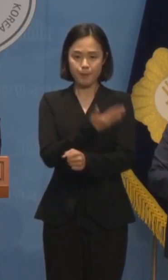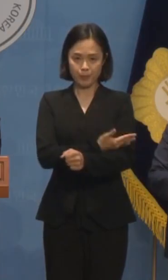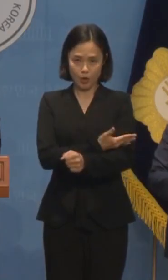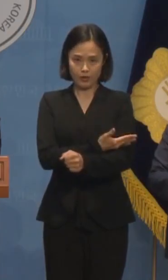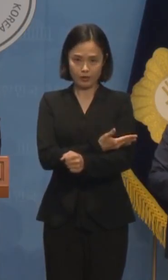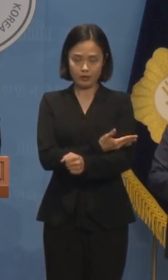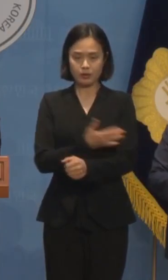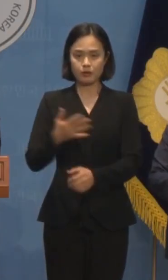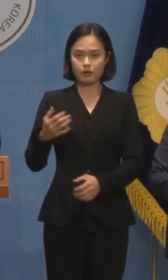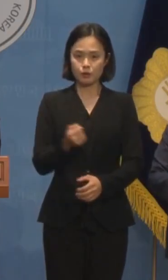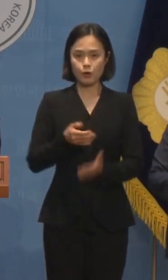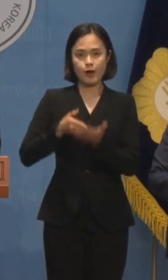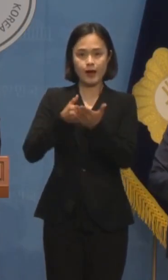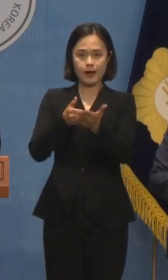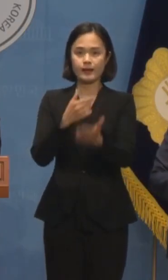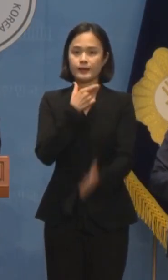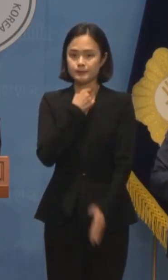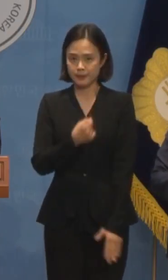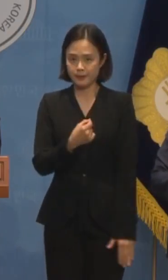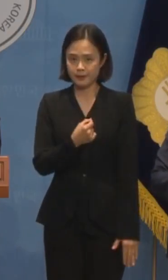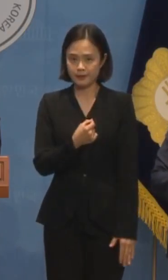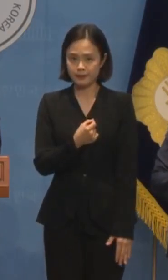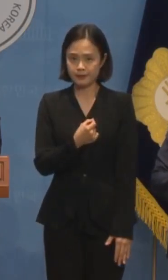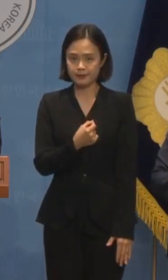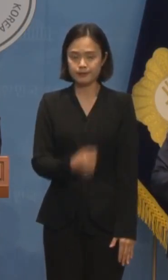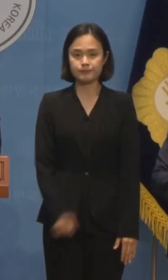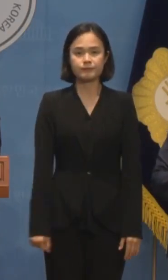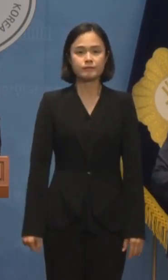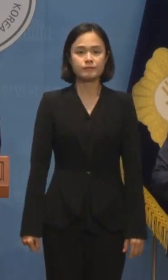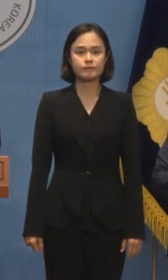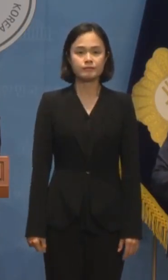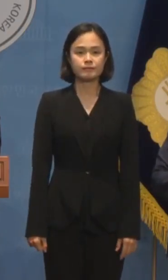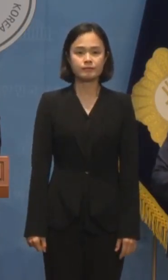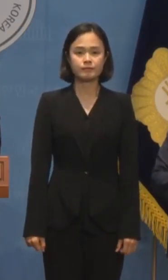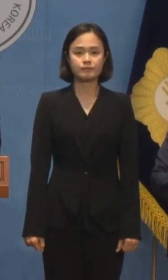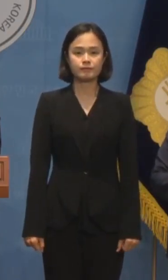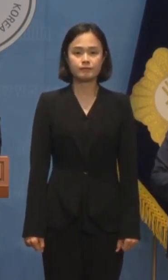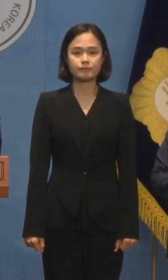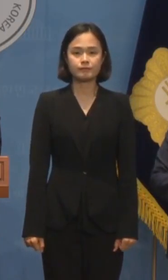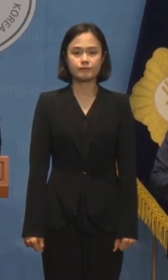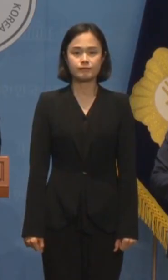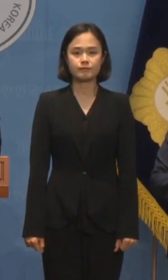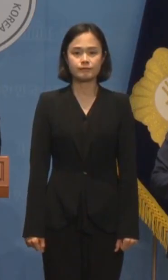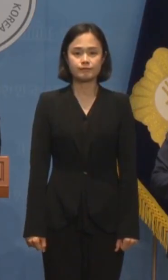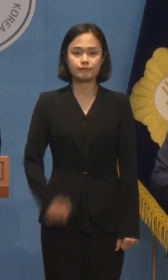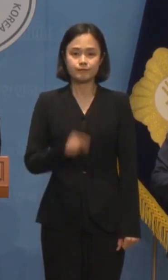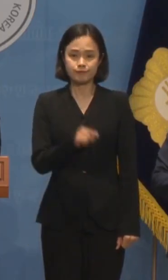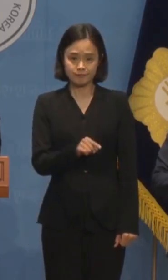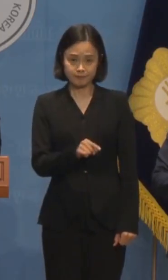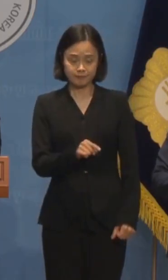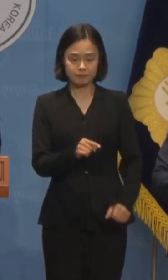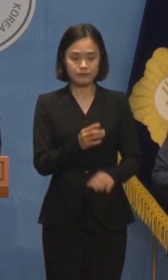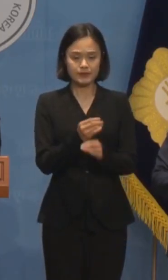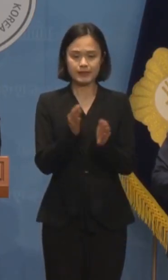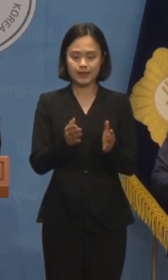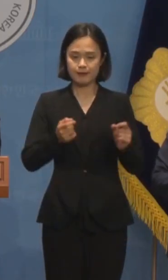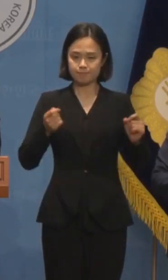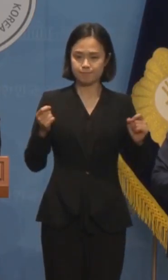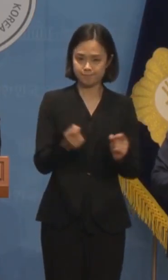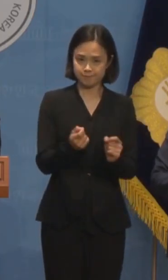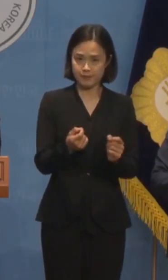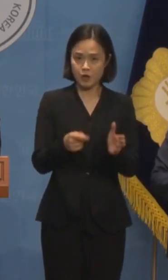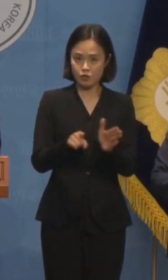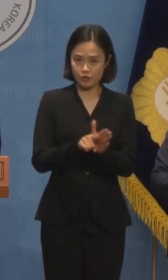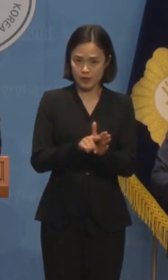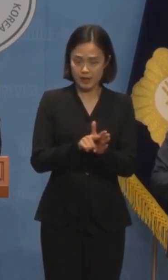안정적이고 또 아주 예측 가능하게 또 여러 가지 인수위를 가동 가능하게 하는 그런